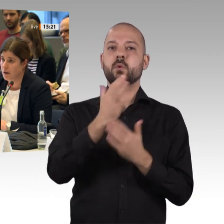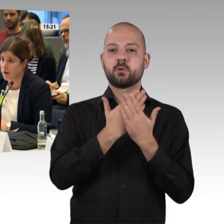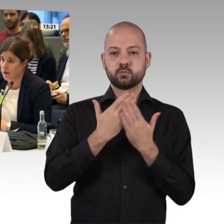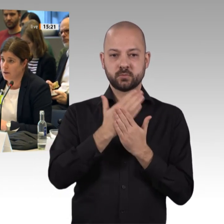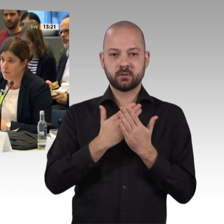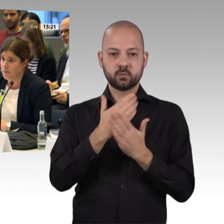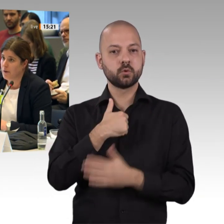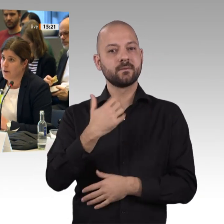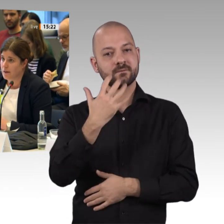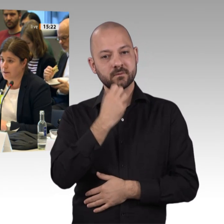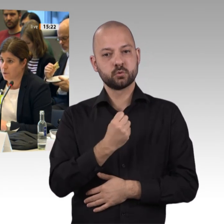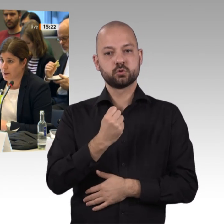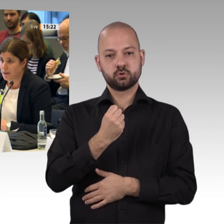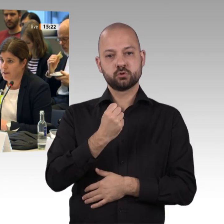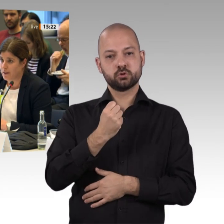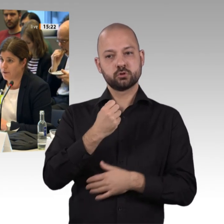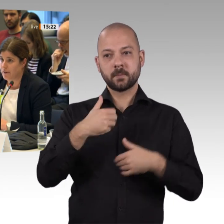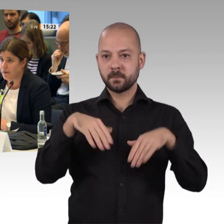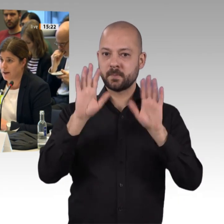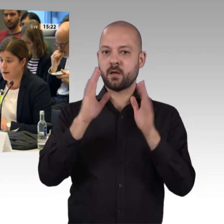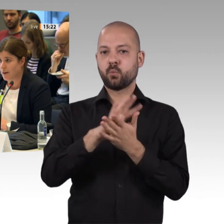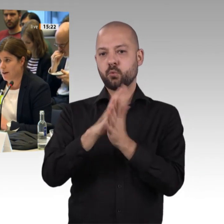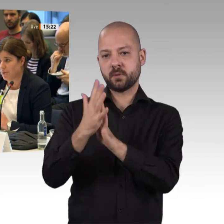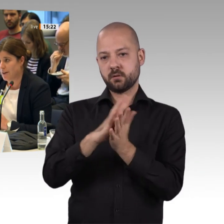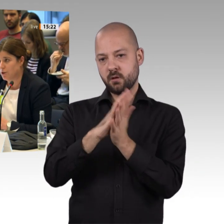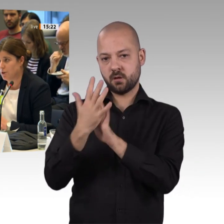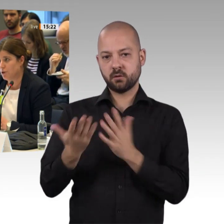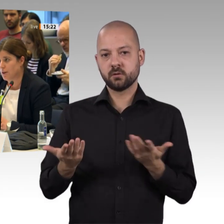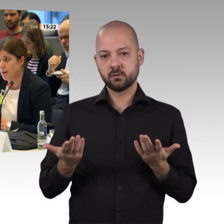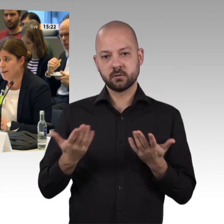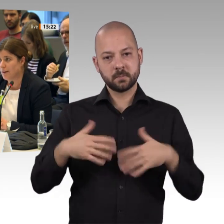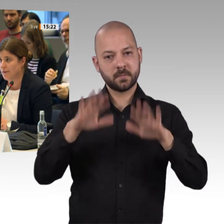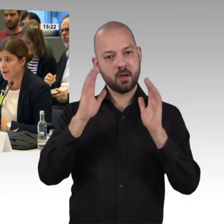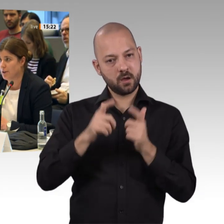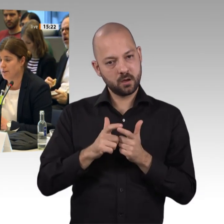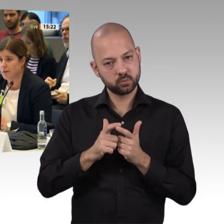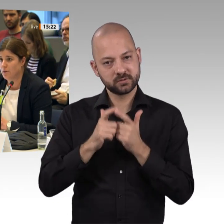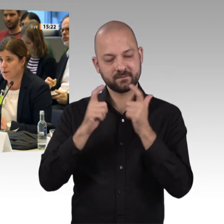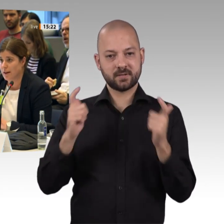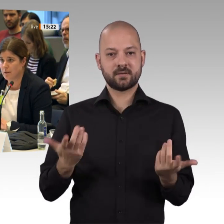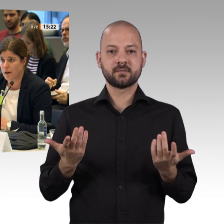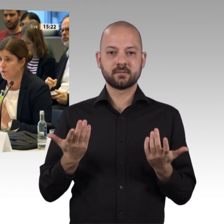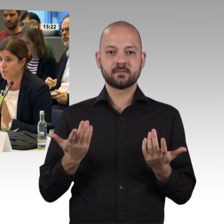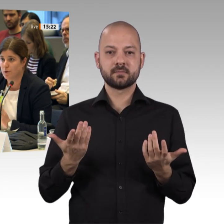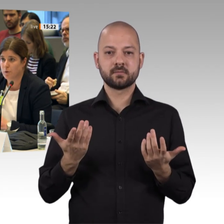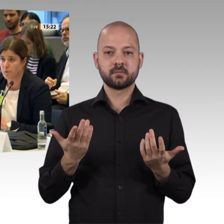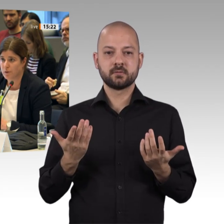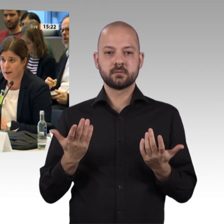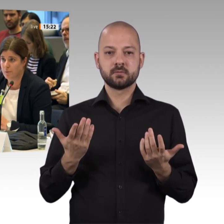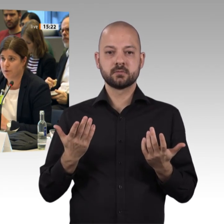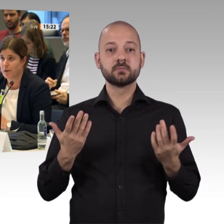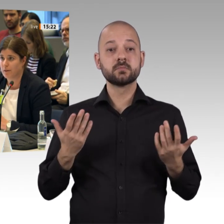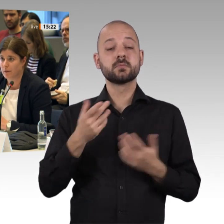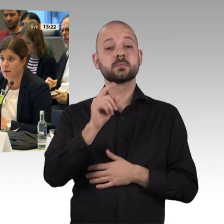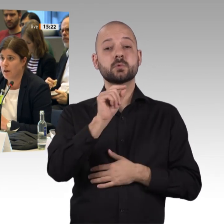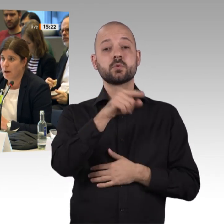sind. Das ist im Moment nicht der Fall. Wir sagen aber gerade Menschen, die schon länger in der Werkstatt sind und erst nach zum Beispiel 15